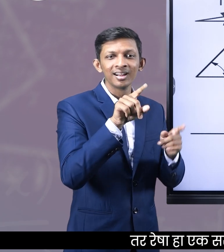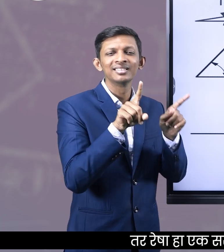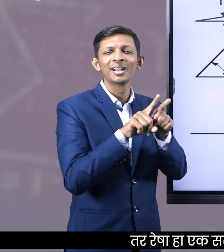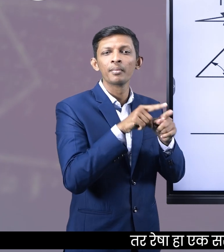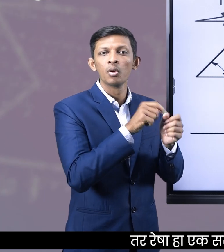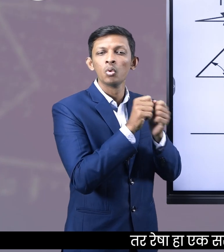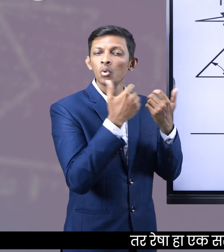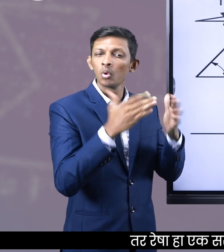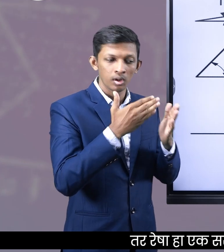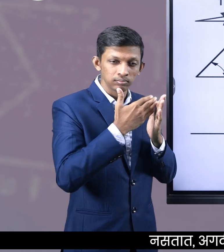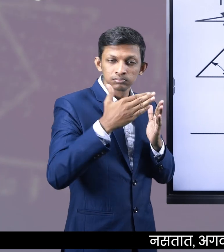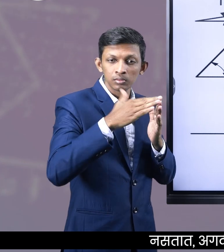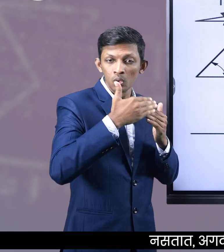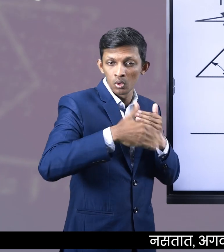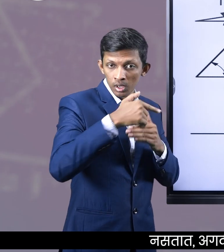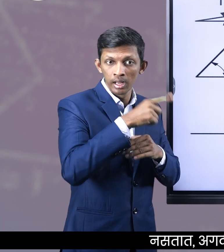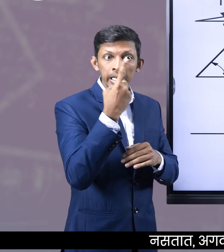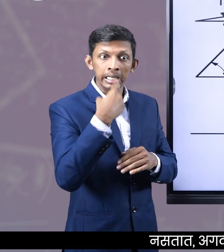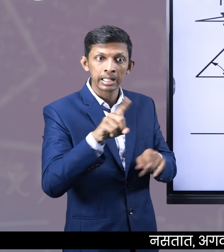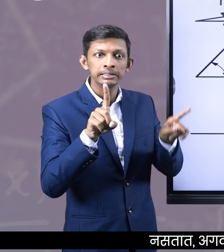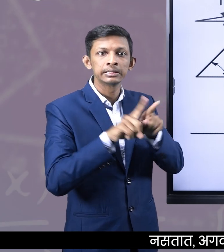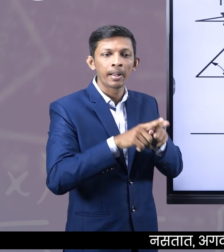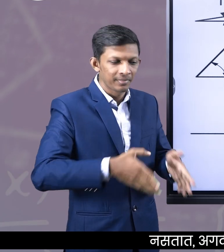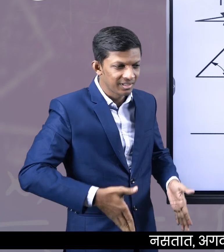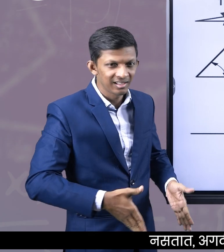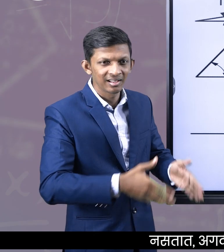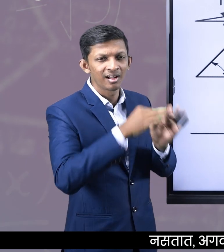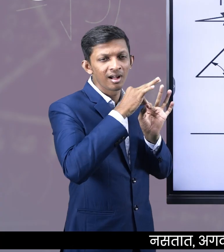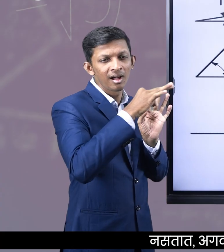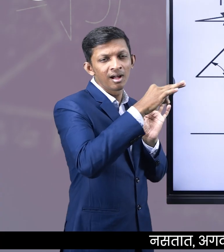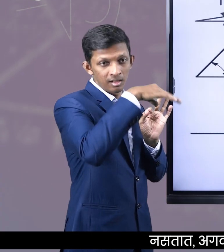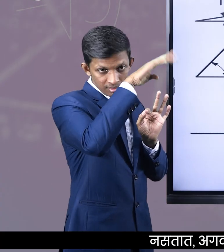ज्याला कोणतेही टोक नसतात. अगदी कायमचा चालणारा रस्ता असतो.